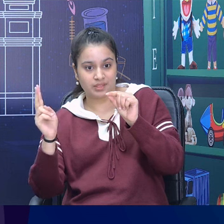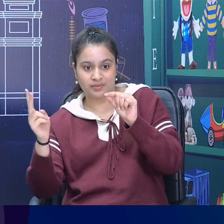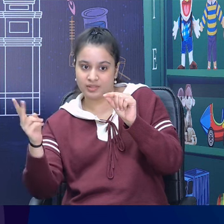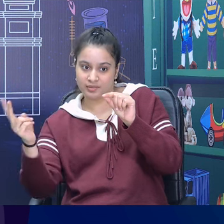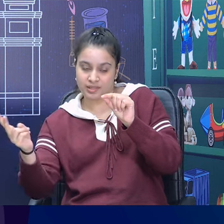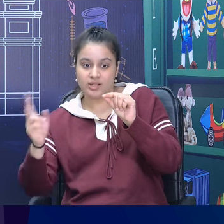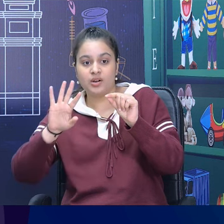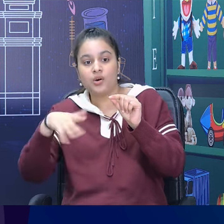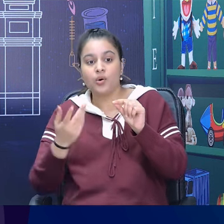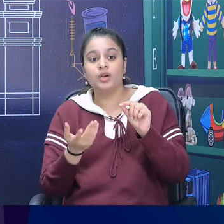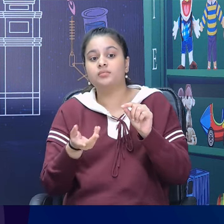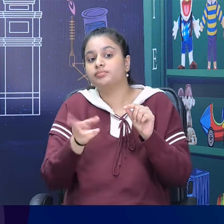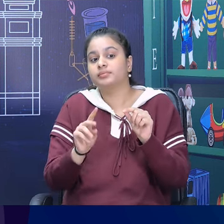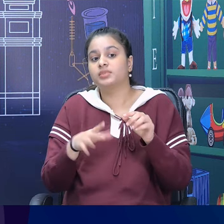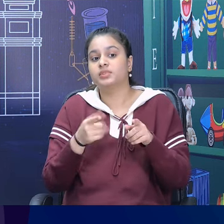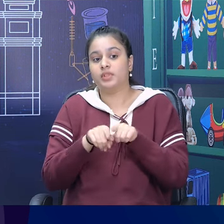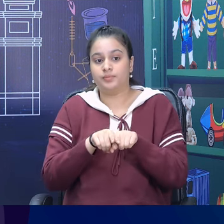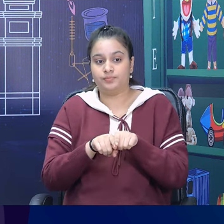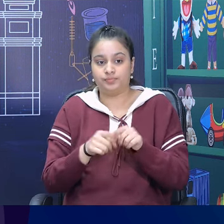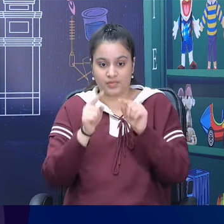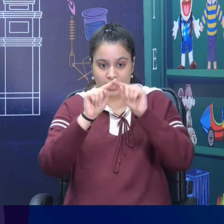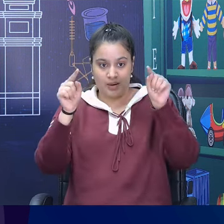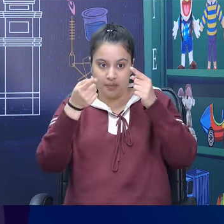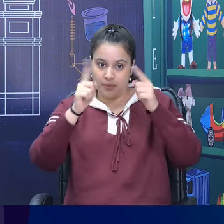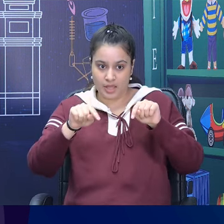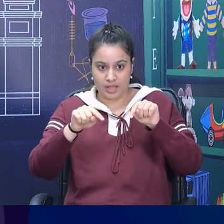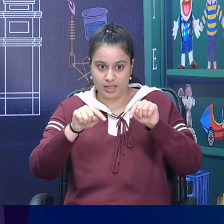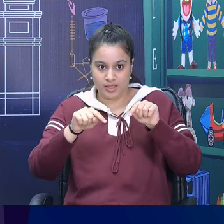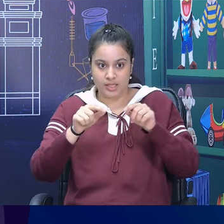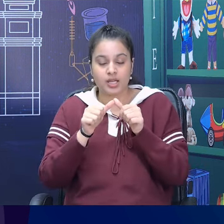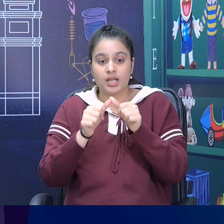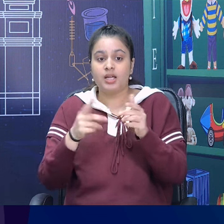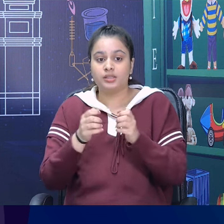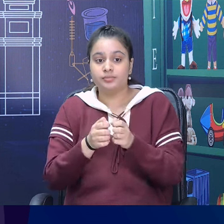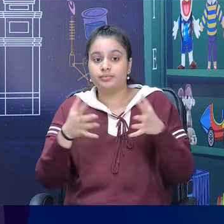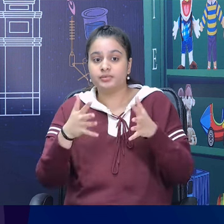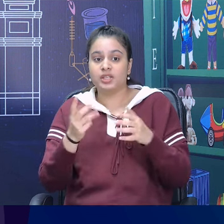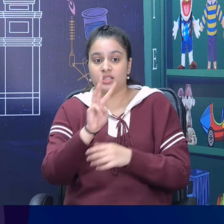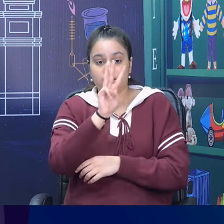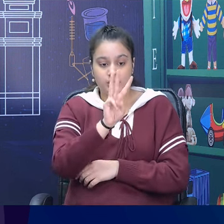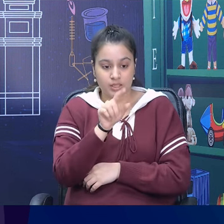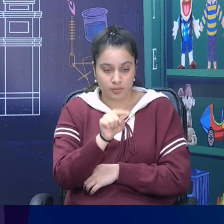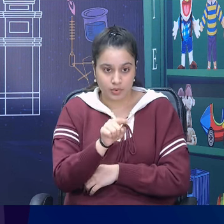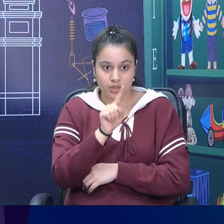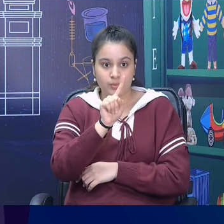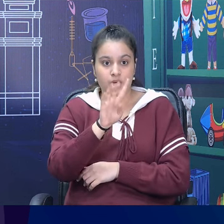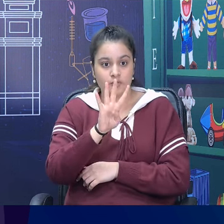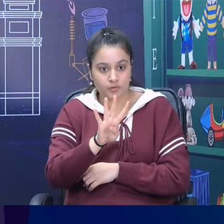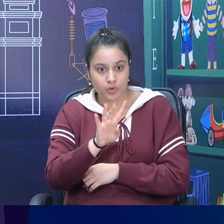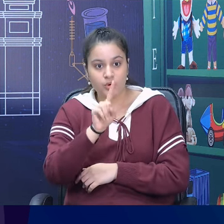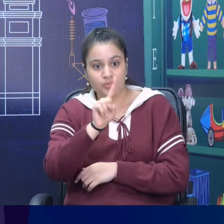ऐसे ही एक और फर्द एग्जांपल है जब हम पा की वैल्यू को जब हम एक्सपेंड करते हैं तो वैल्यू है 3.14